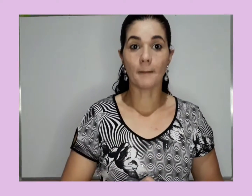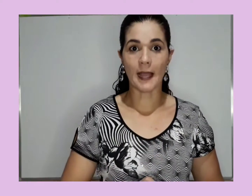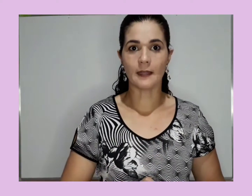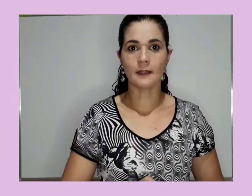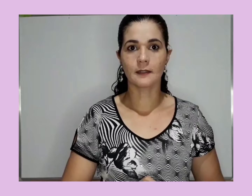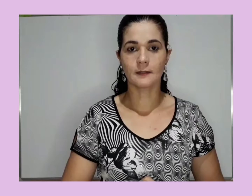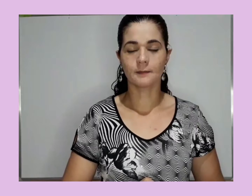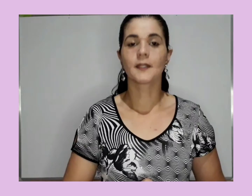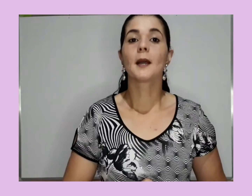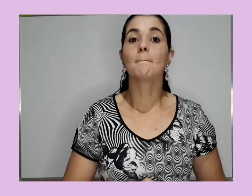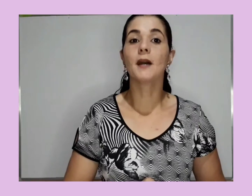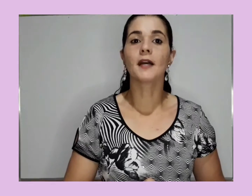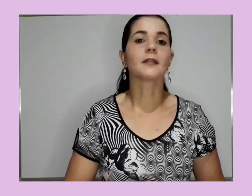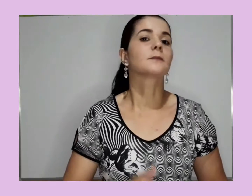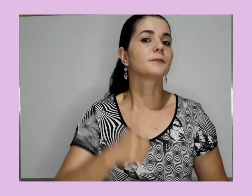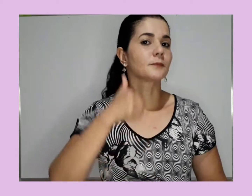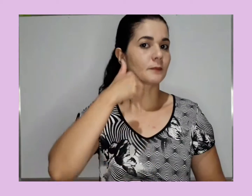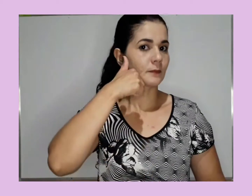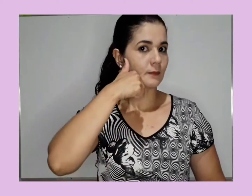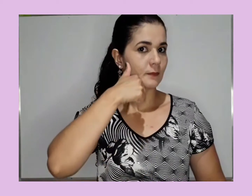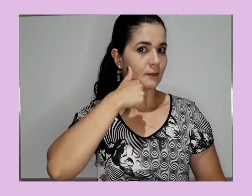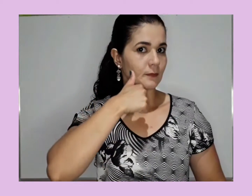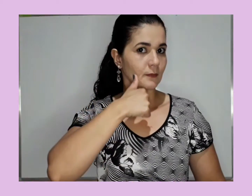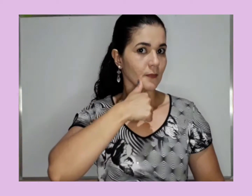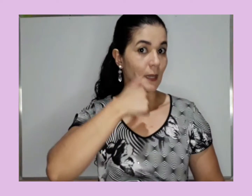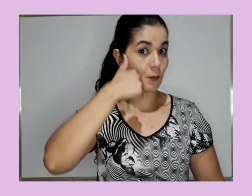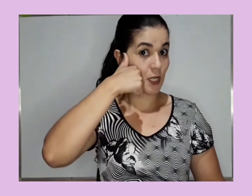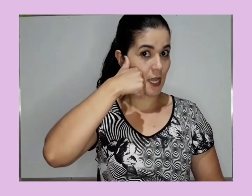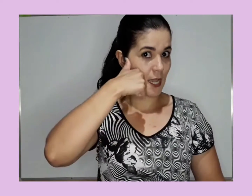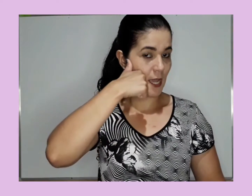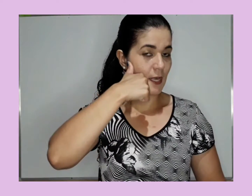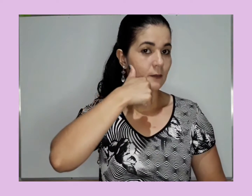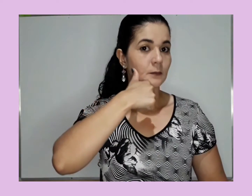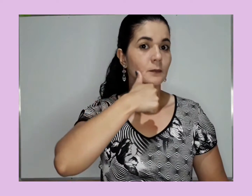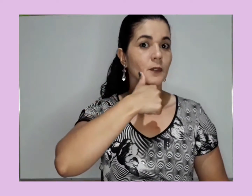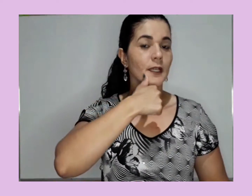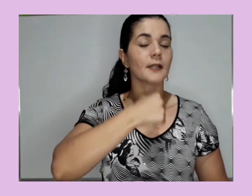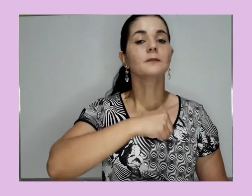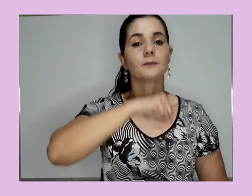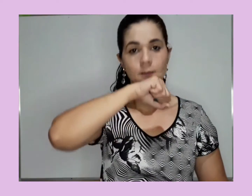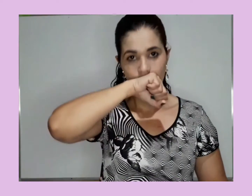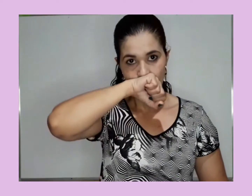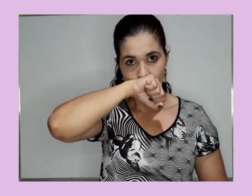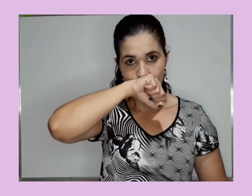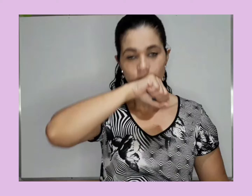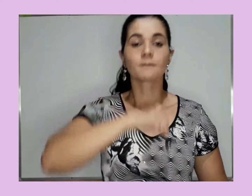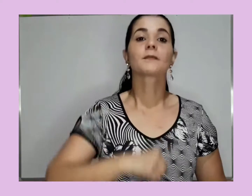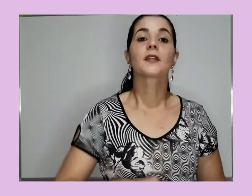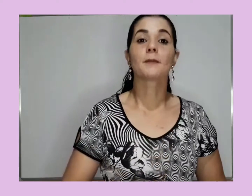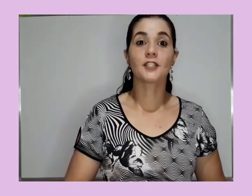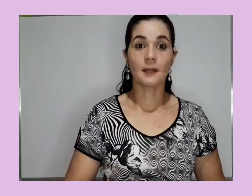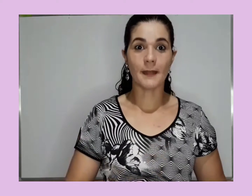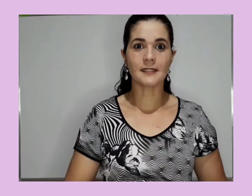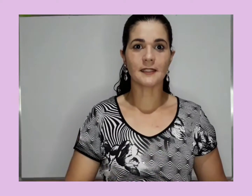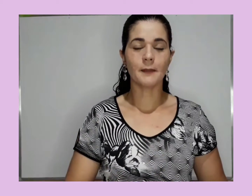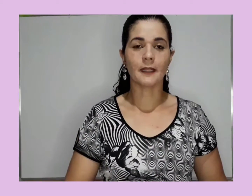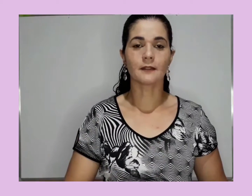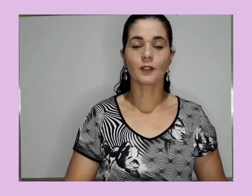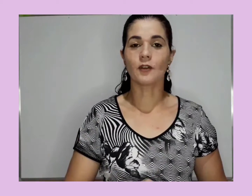Pai. Mãe, que é mulher. E pedindo a benção também.